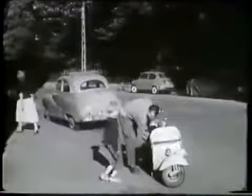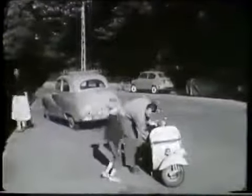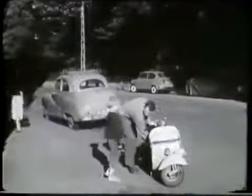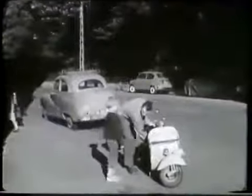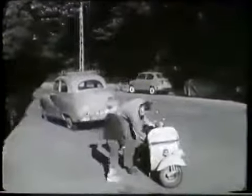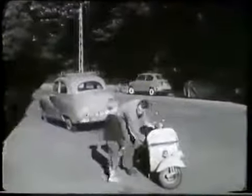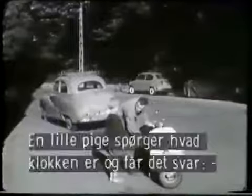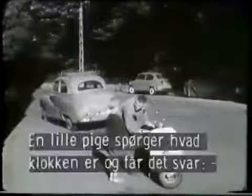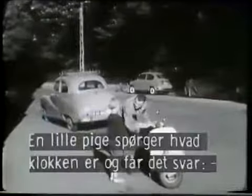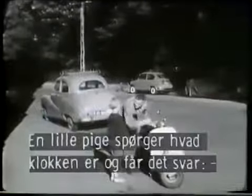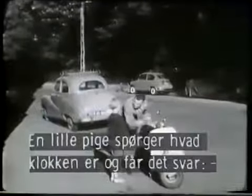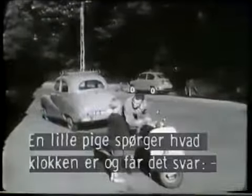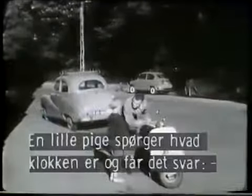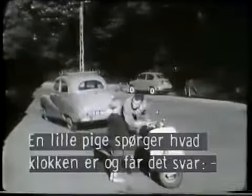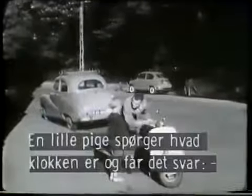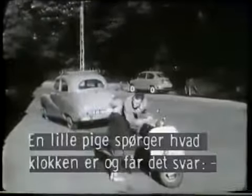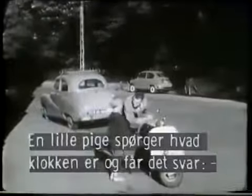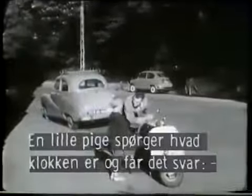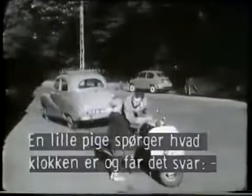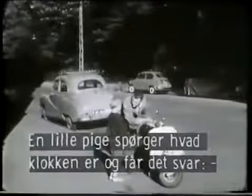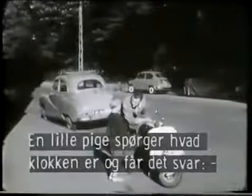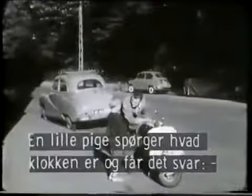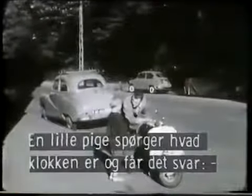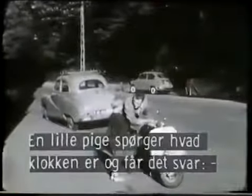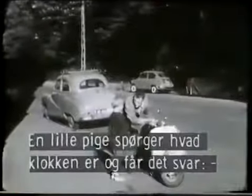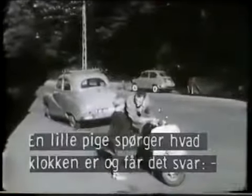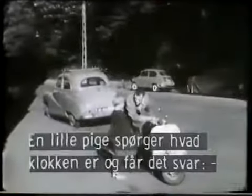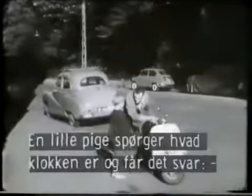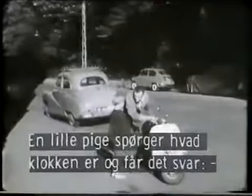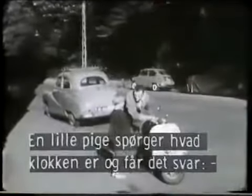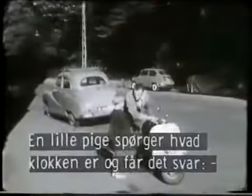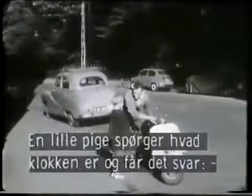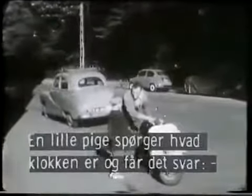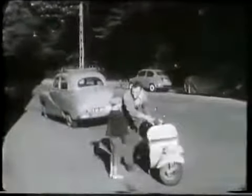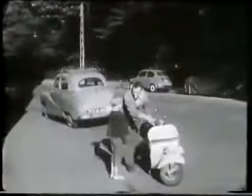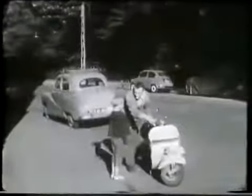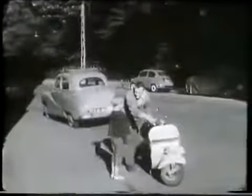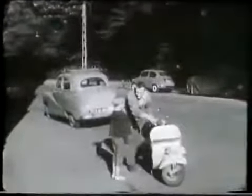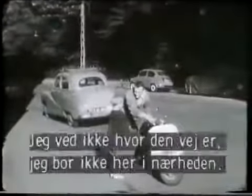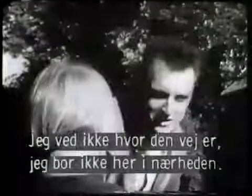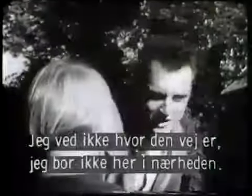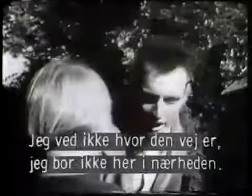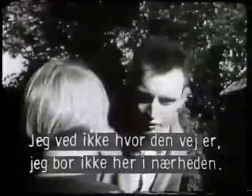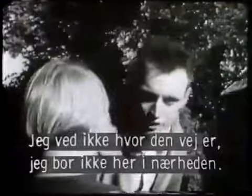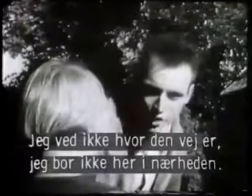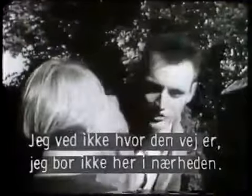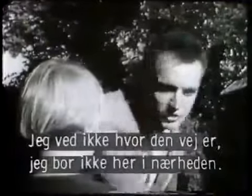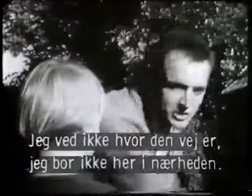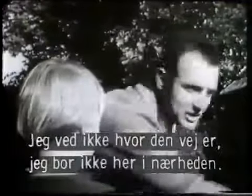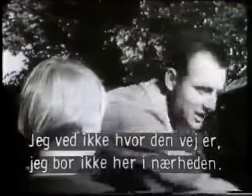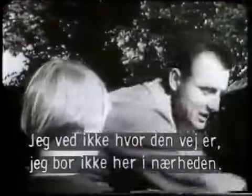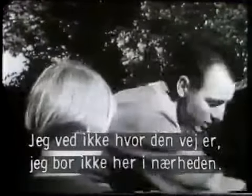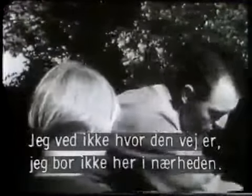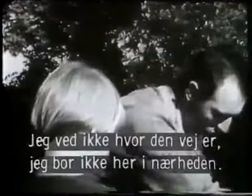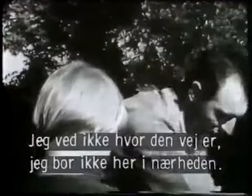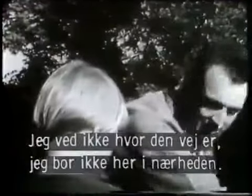Det kan måske vække lidt forbavselse, når en lille pige høfligt spørger, hvad klokken er, og svaret lyder. Jeg ved ikke, hvor den bare ligger. Jeg bor